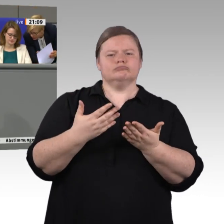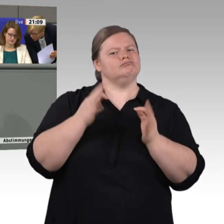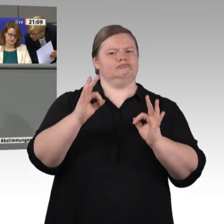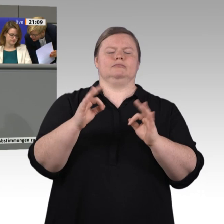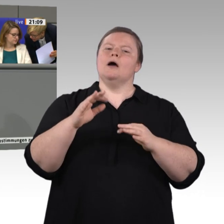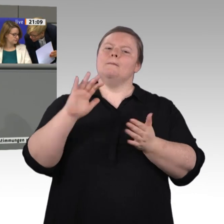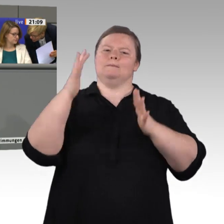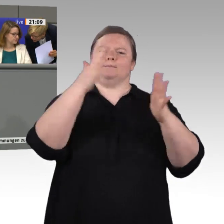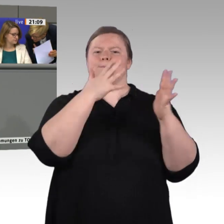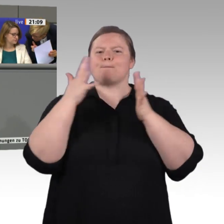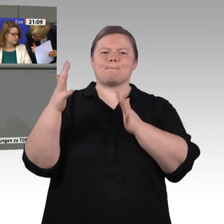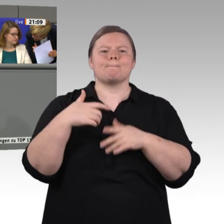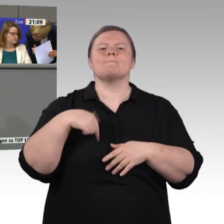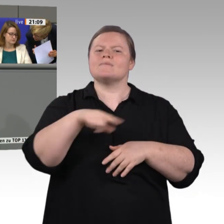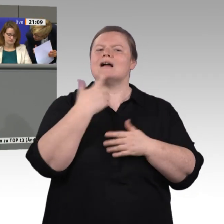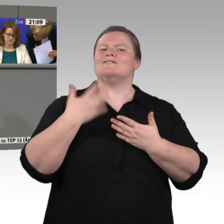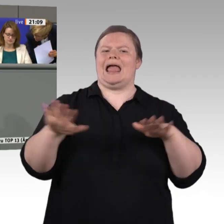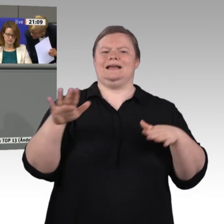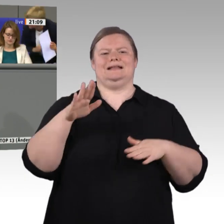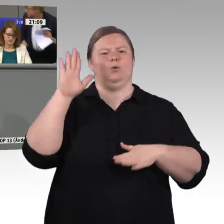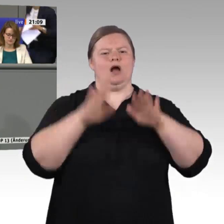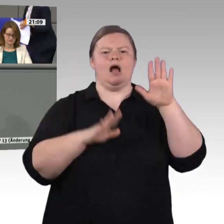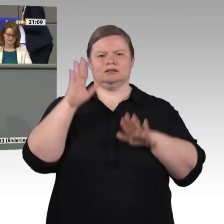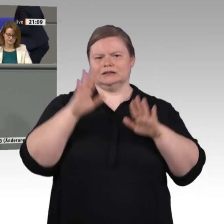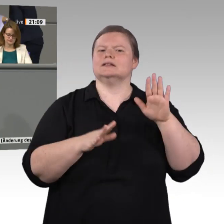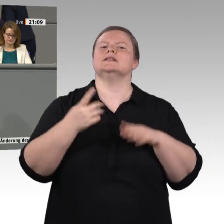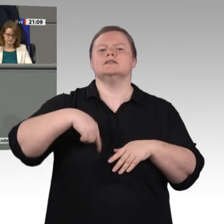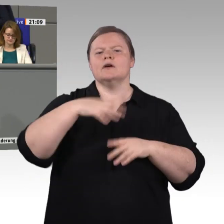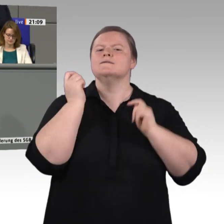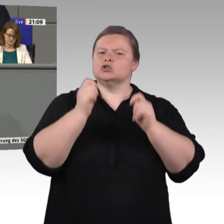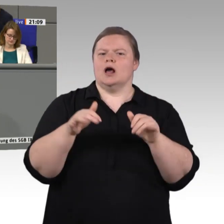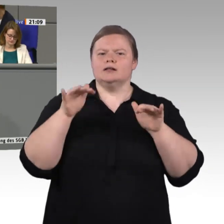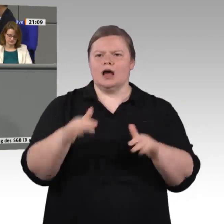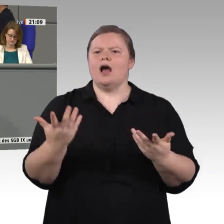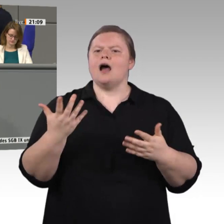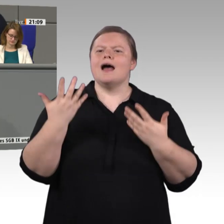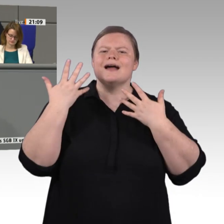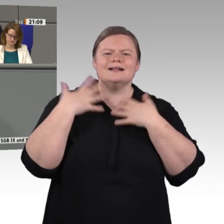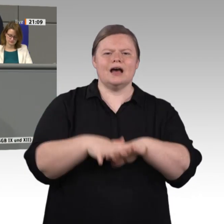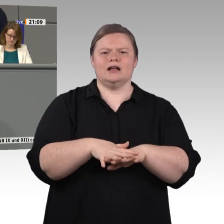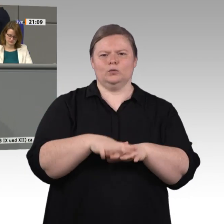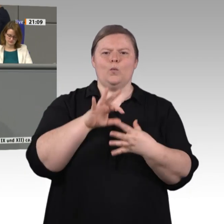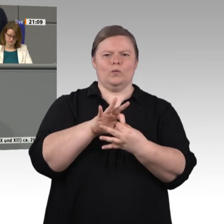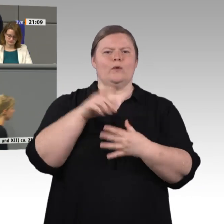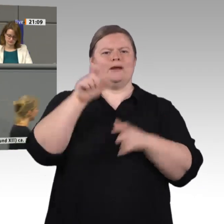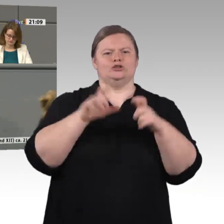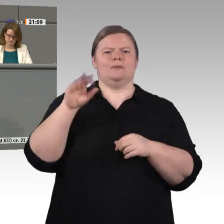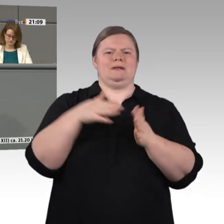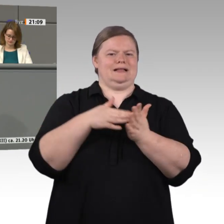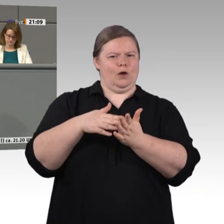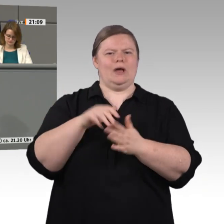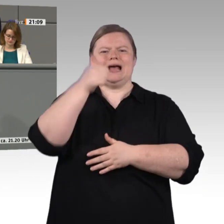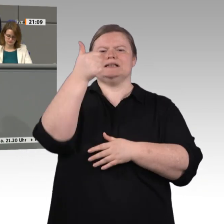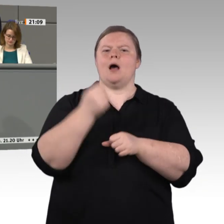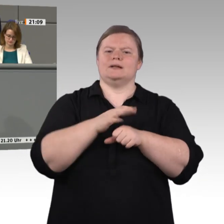Mindestlohnniveau erfolgen kann, endlich aufzuheben. Denn insbesondere hemmt das bei Menschen mit